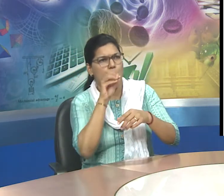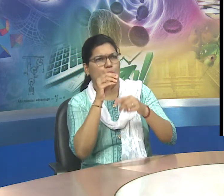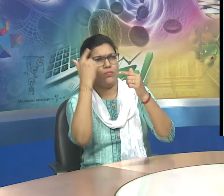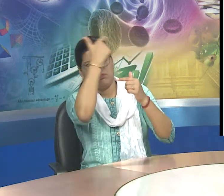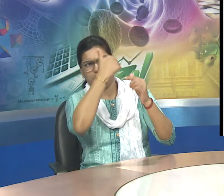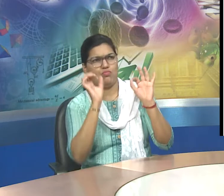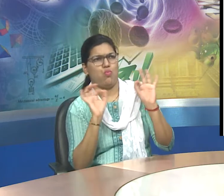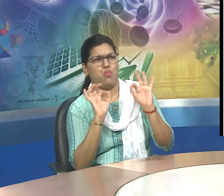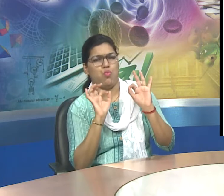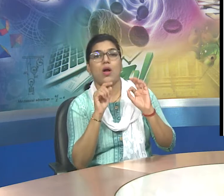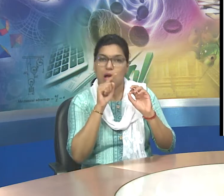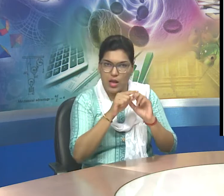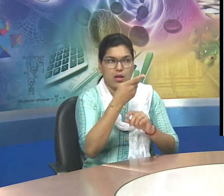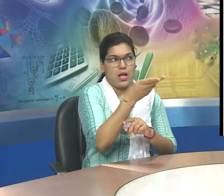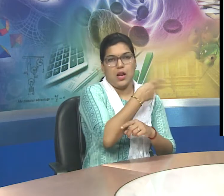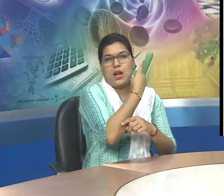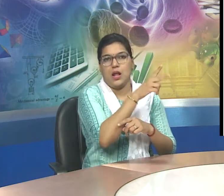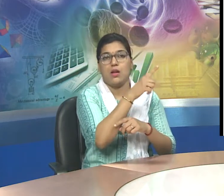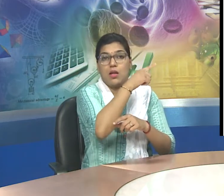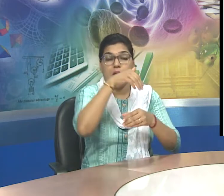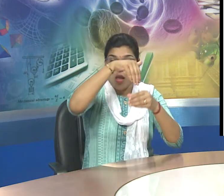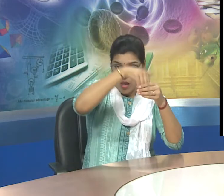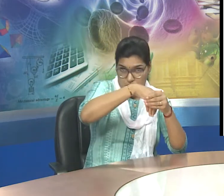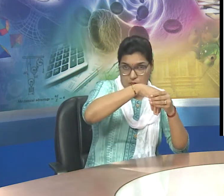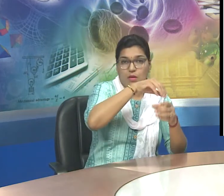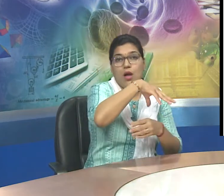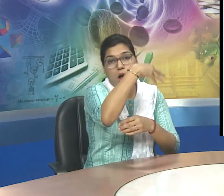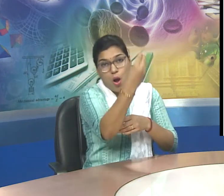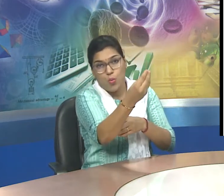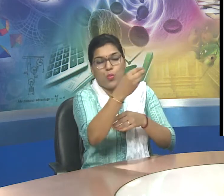तो बाहर से तो हमें सब ठीक ठाक लगता है, तो वो इंटरनल और एक्सटर्नल,